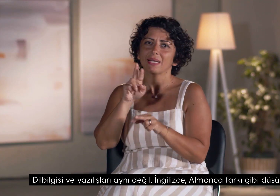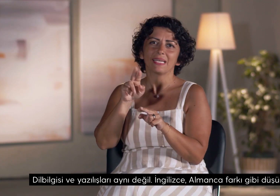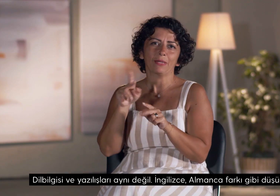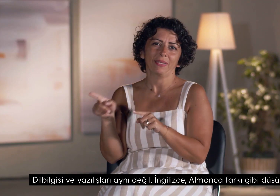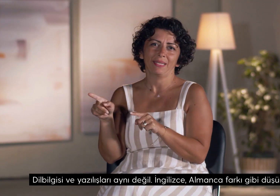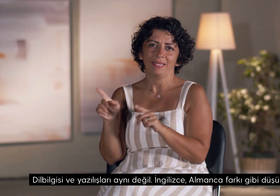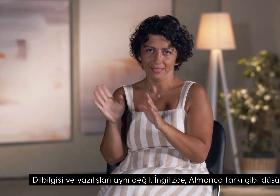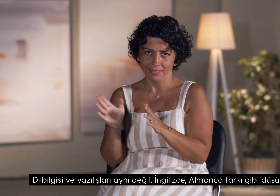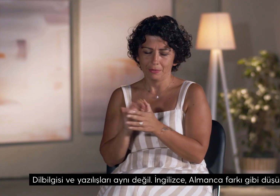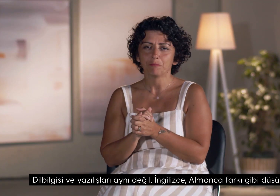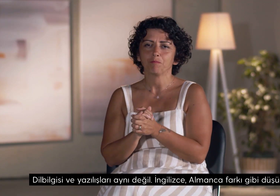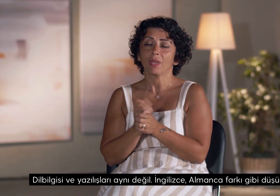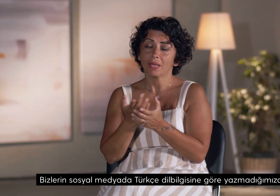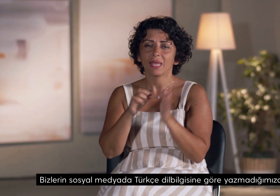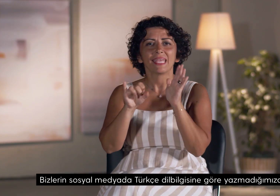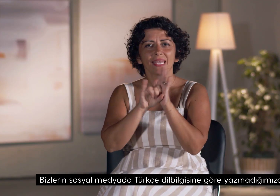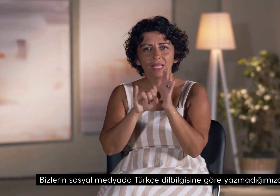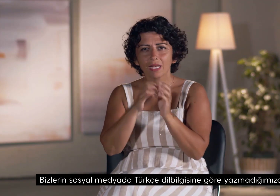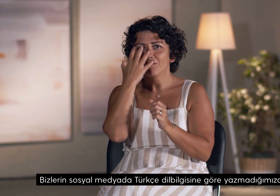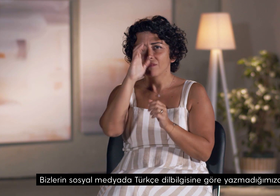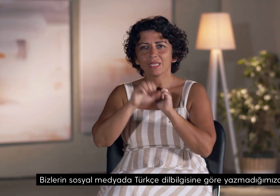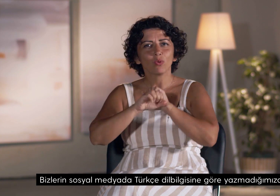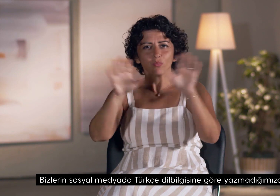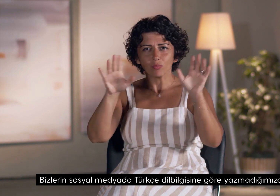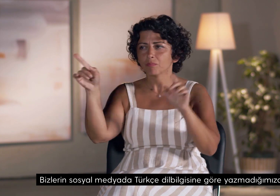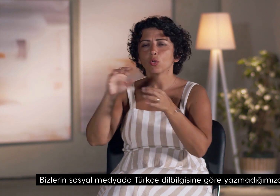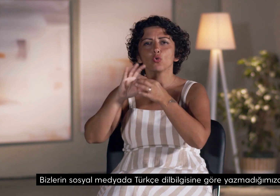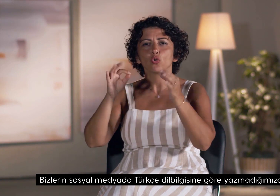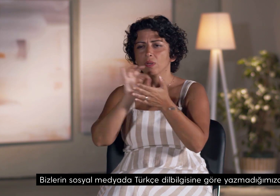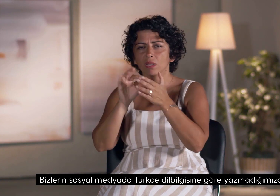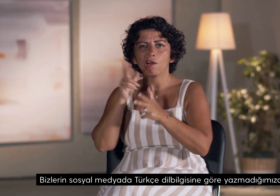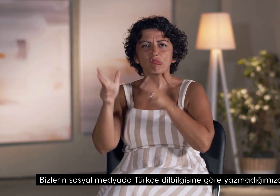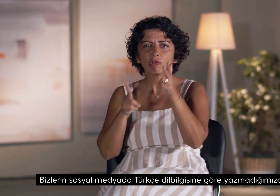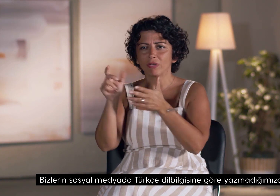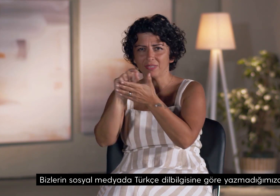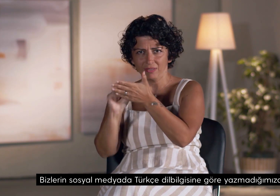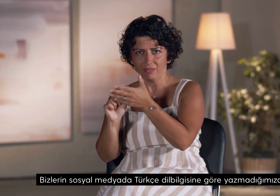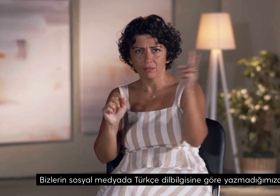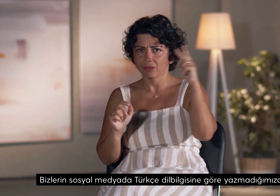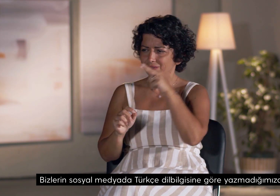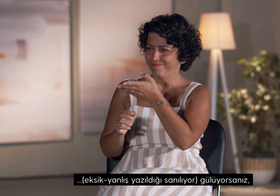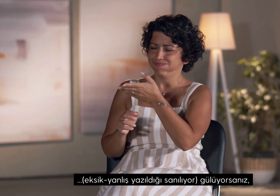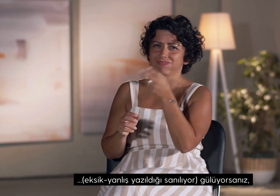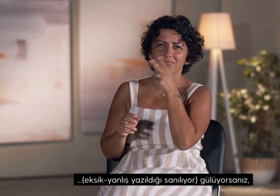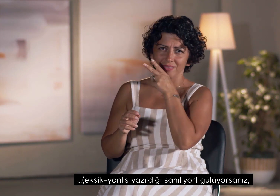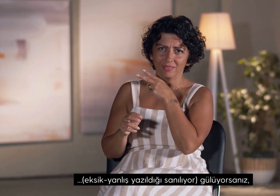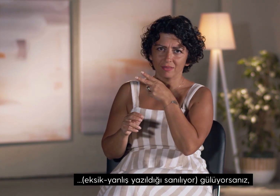düşünün. Bizlerin sosyal medyada Türkçe dil bilgisine göre yazmadığımıza eksik yanlış